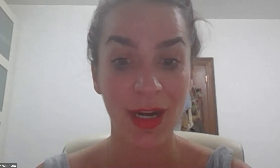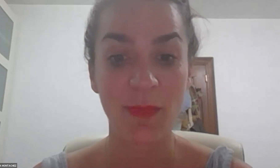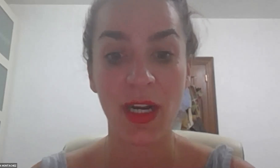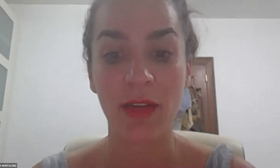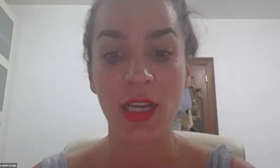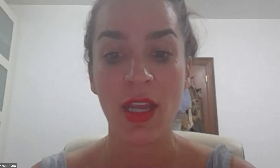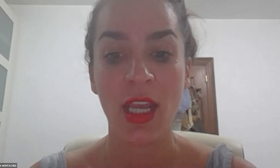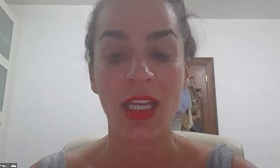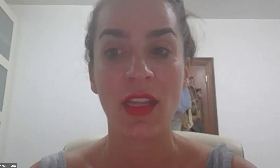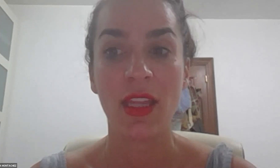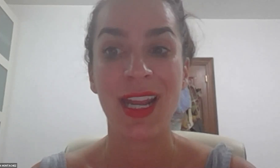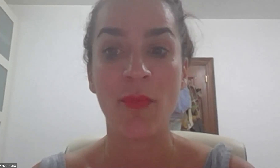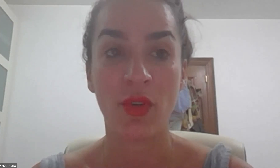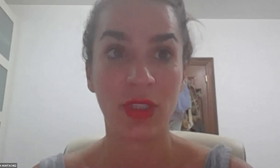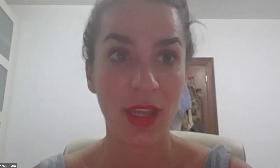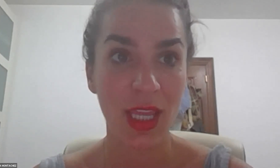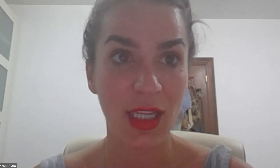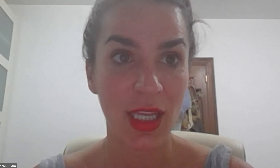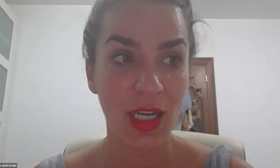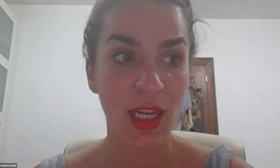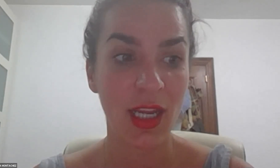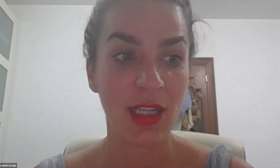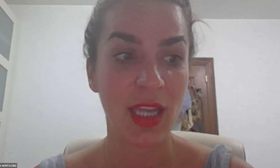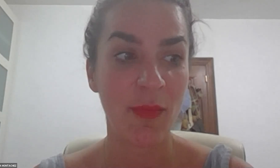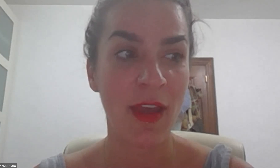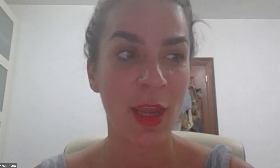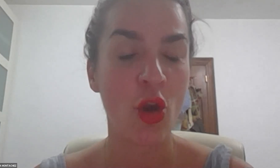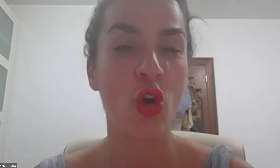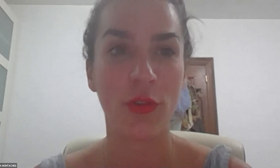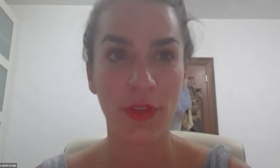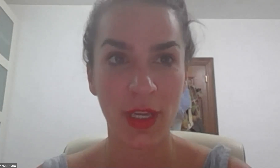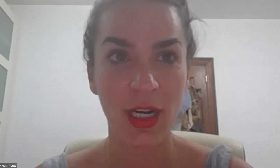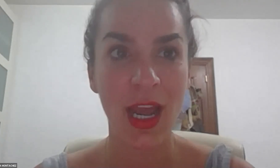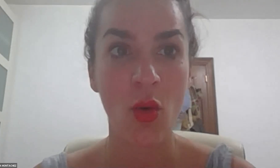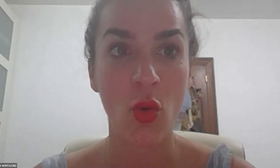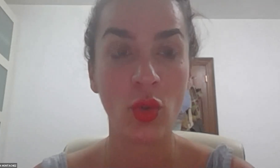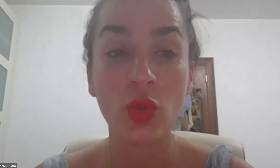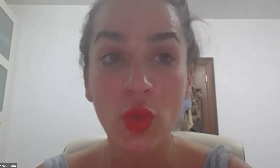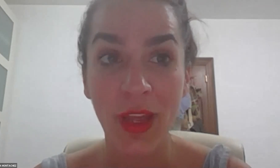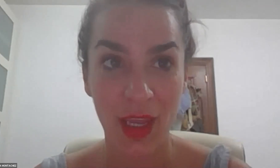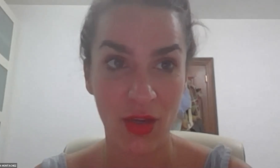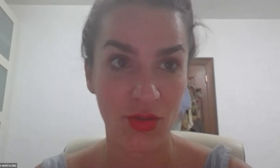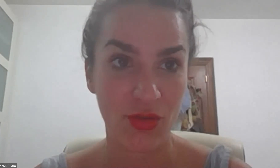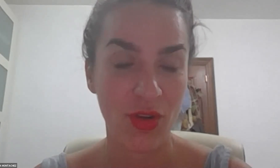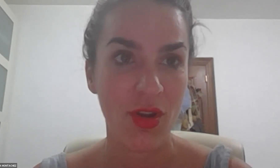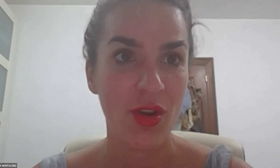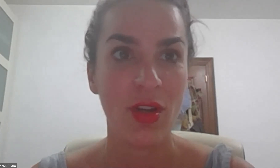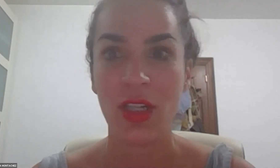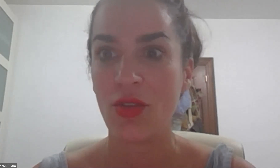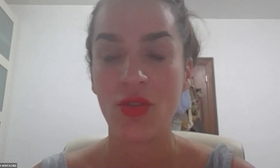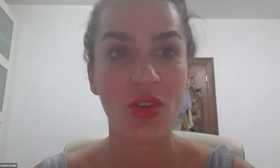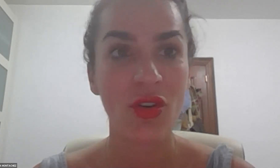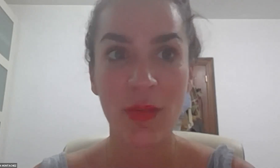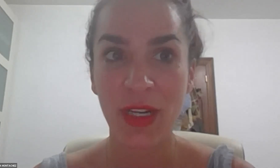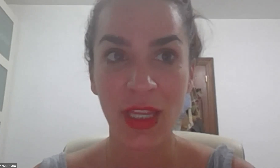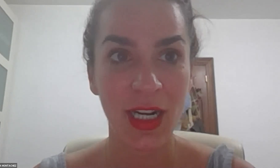de acabar las palabras, es decir, la importancia que tiene el tema de conocer la cultura de ellos.